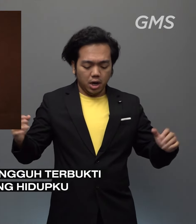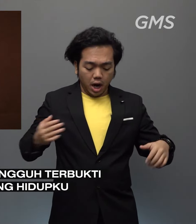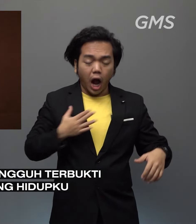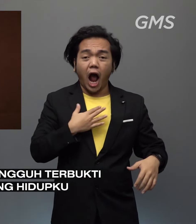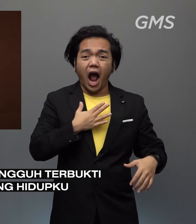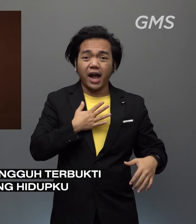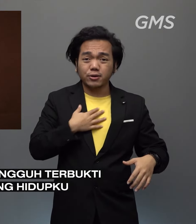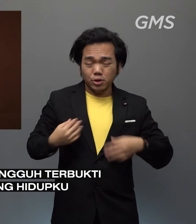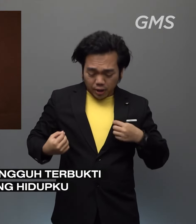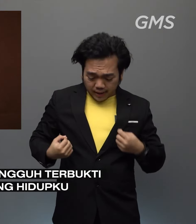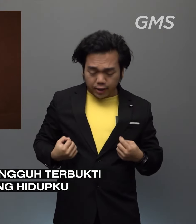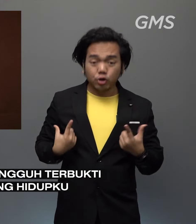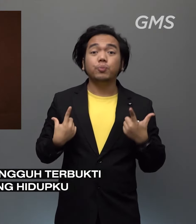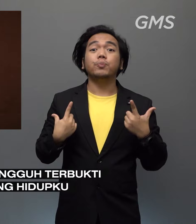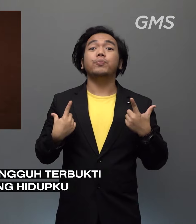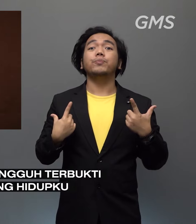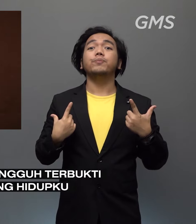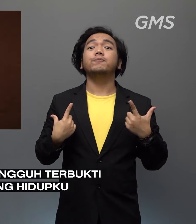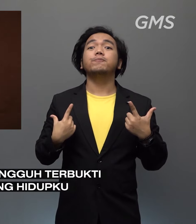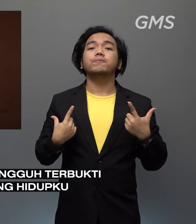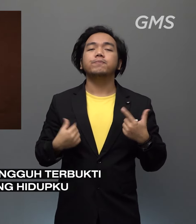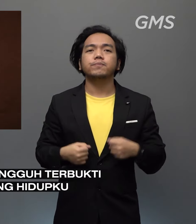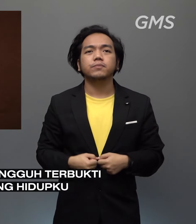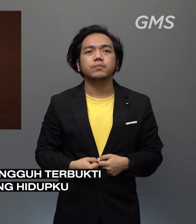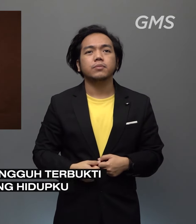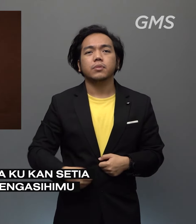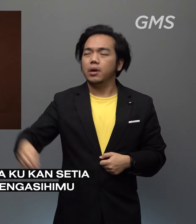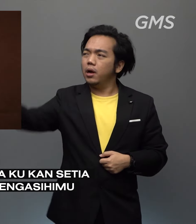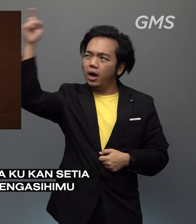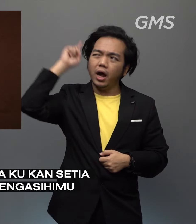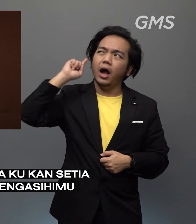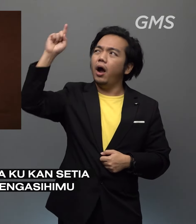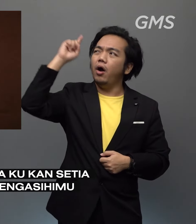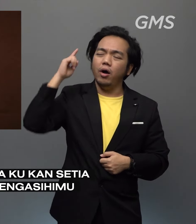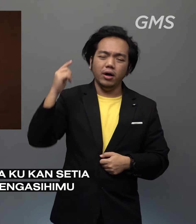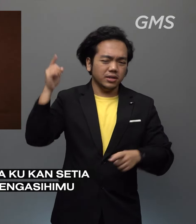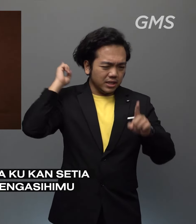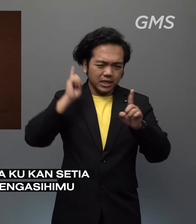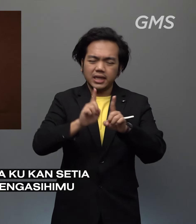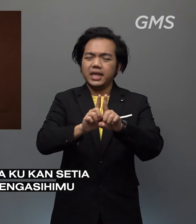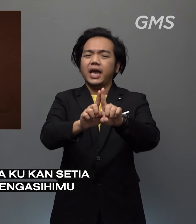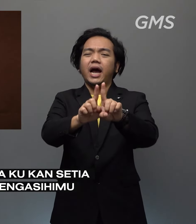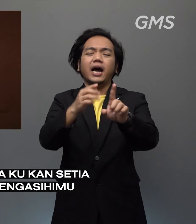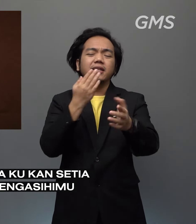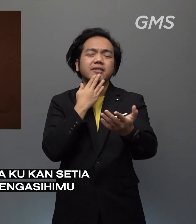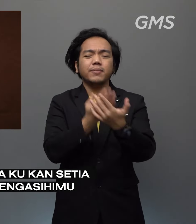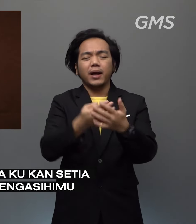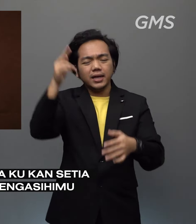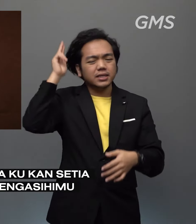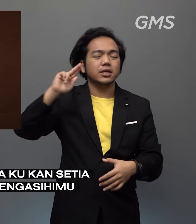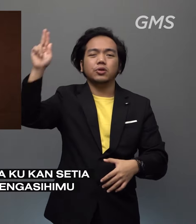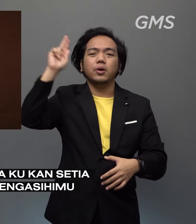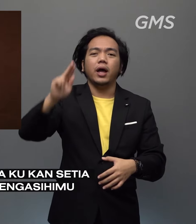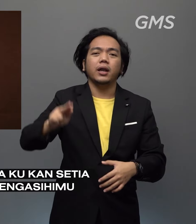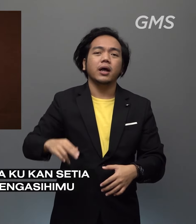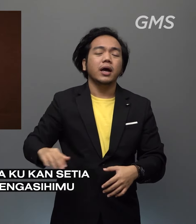Kau Allah yang setia, Kau Allah yang setia. Terima kasih ya Tuhan. Selamanya